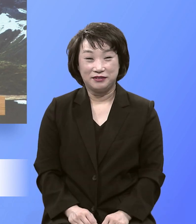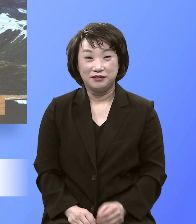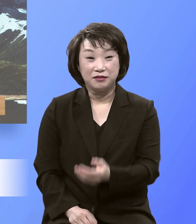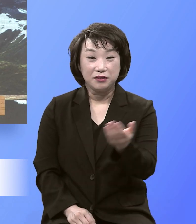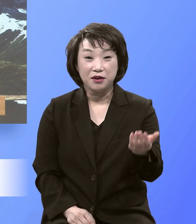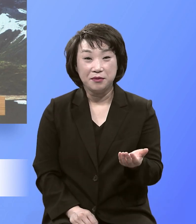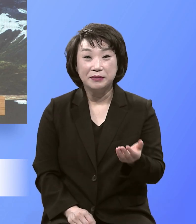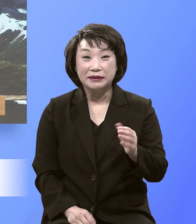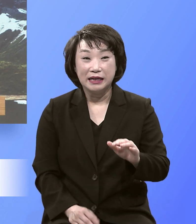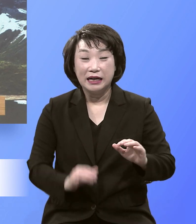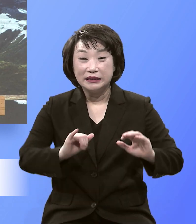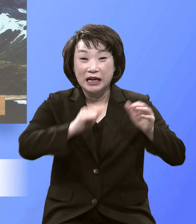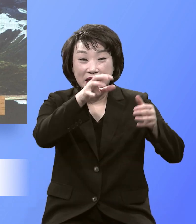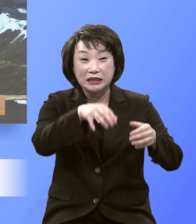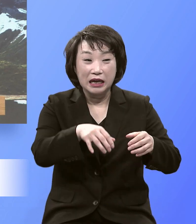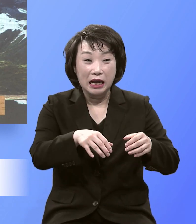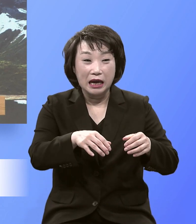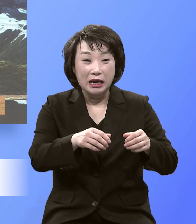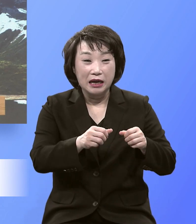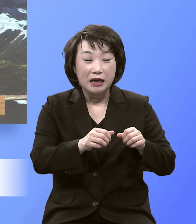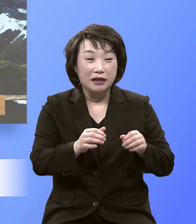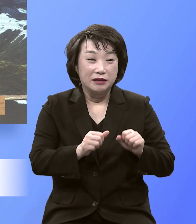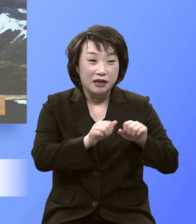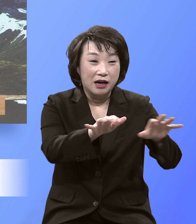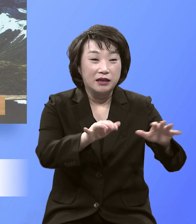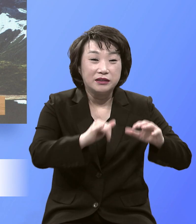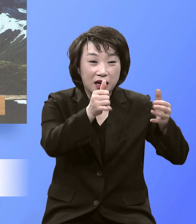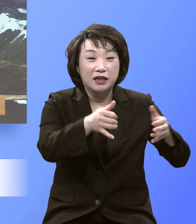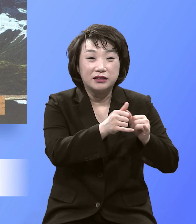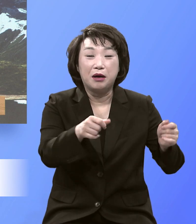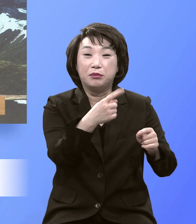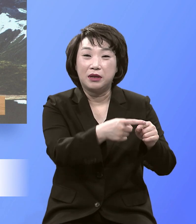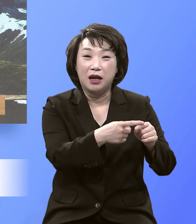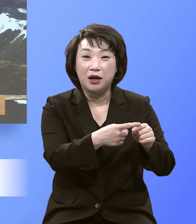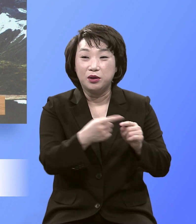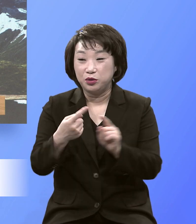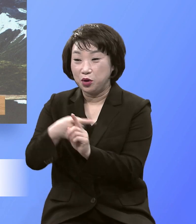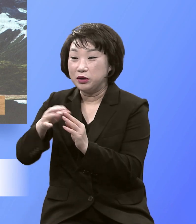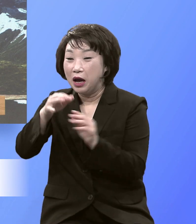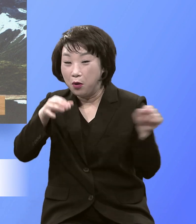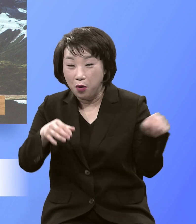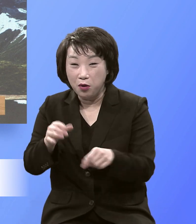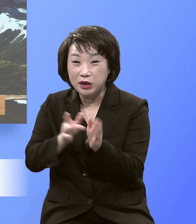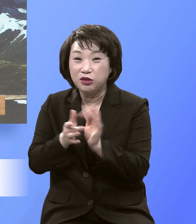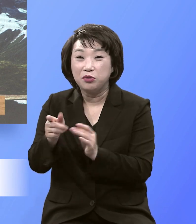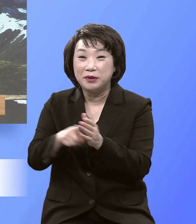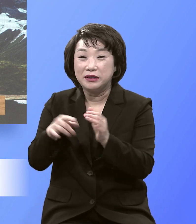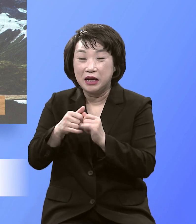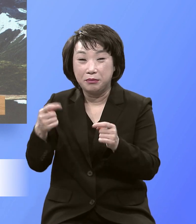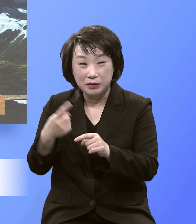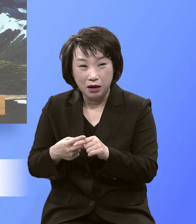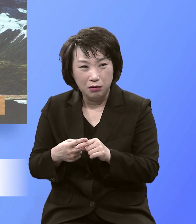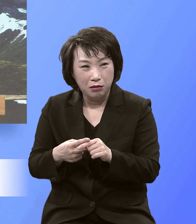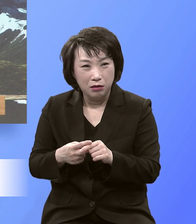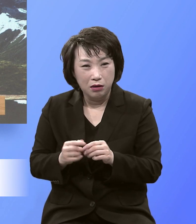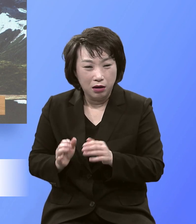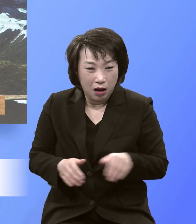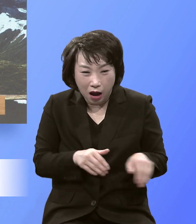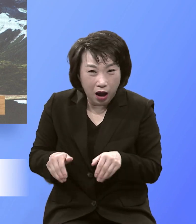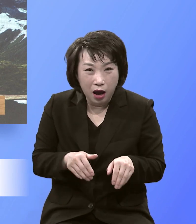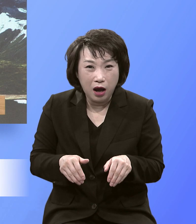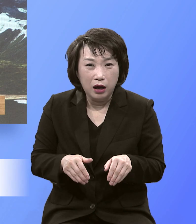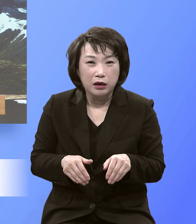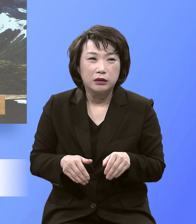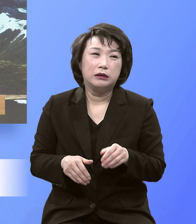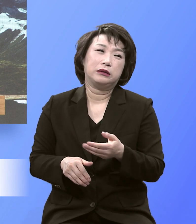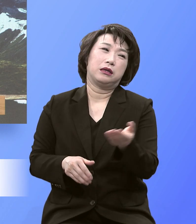세상 가면 세상 사람, 교회 오면 예수 믿는 사람, 이걸 보고 뭐라고